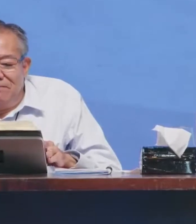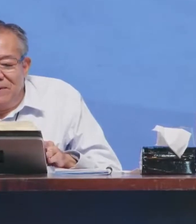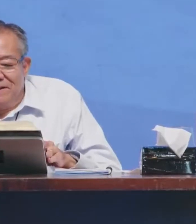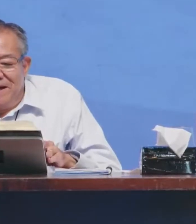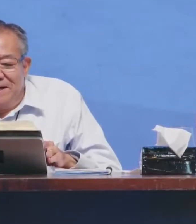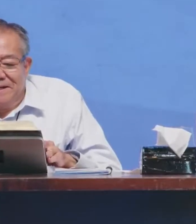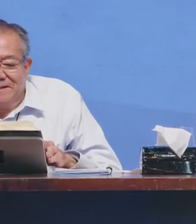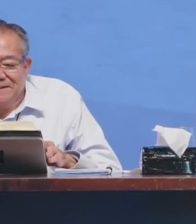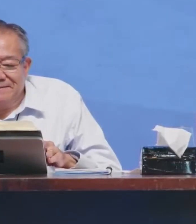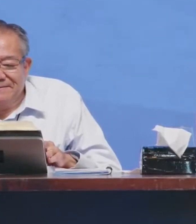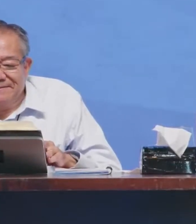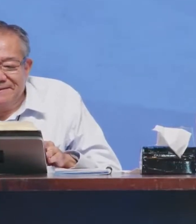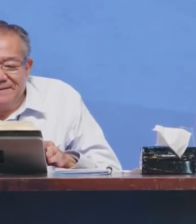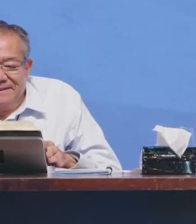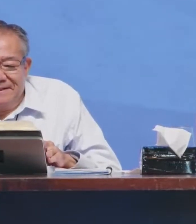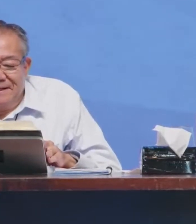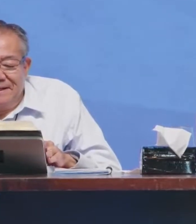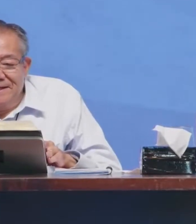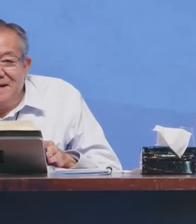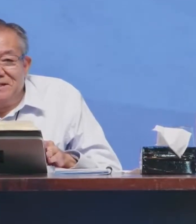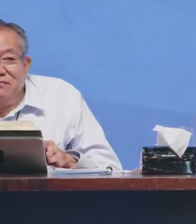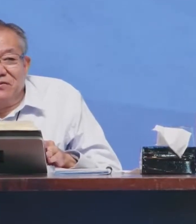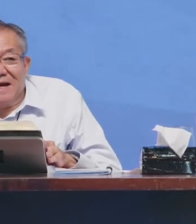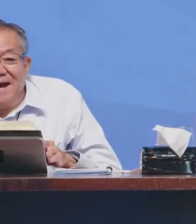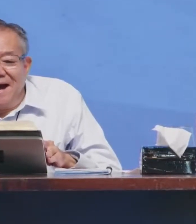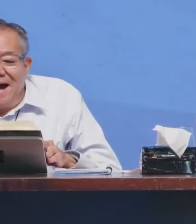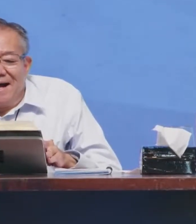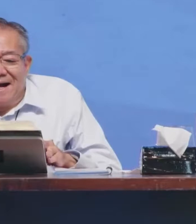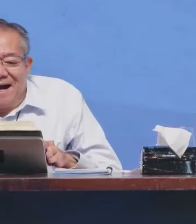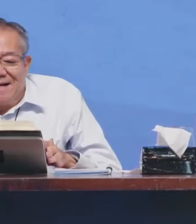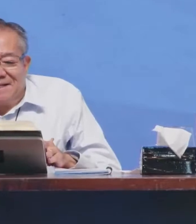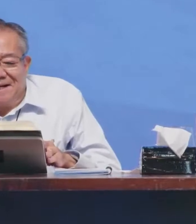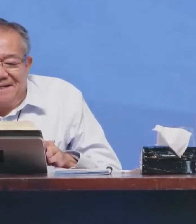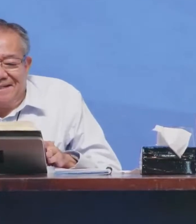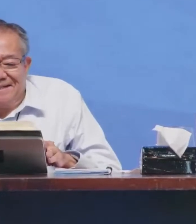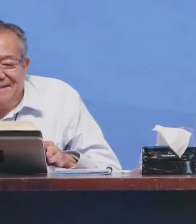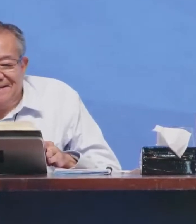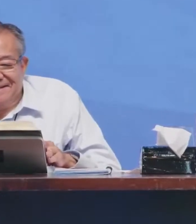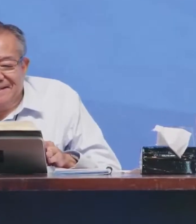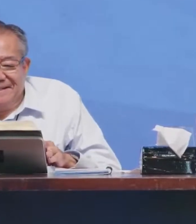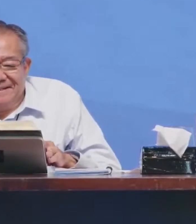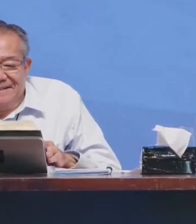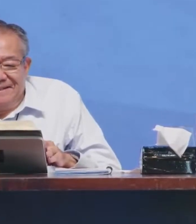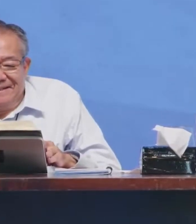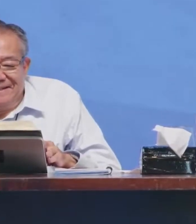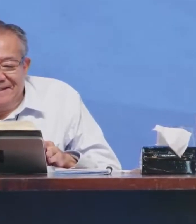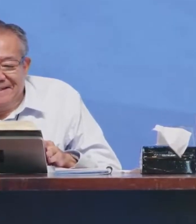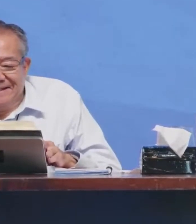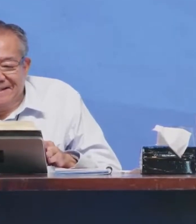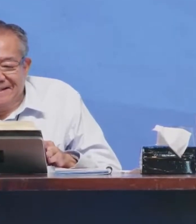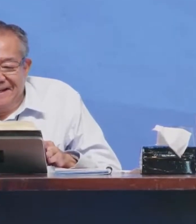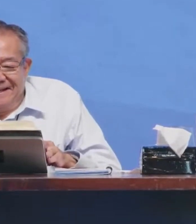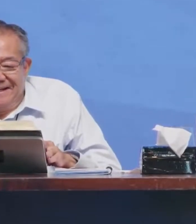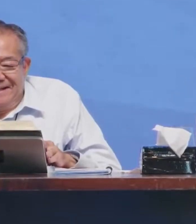trazei madeira e edificai a casa,